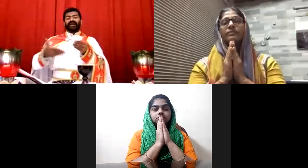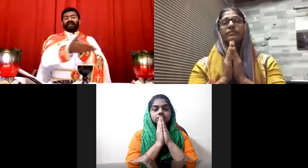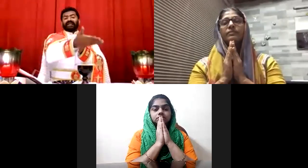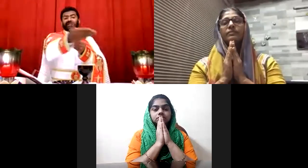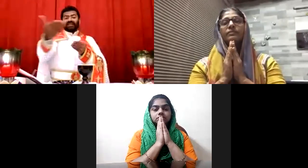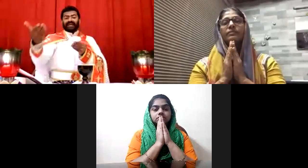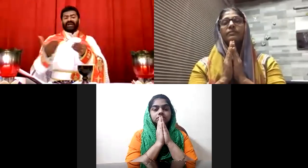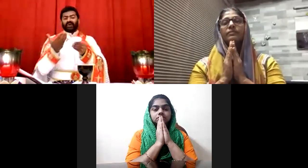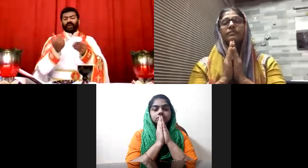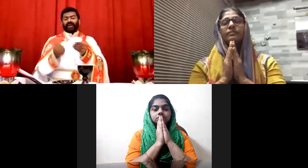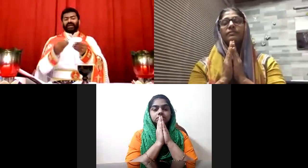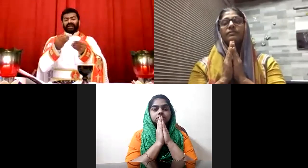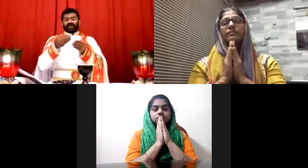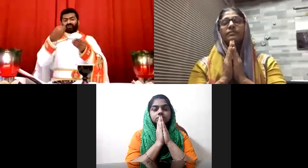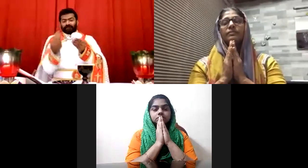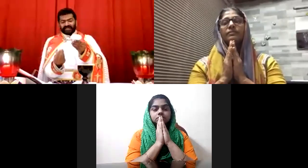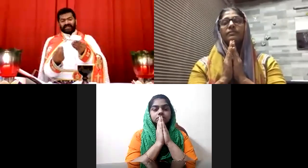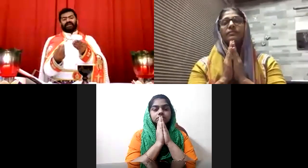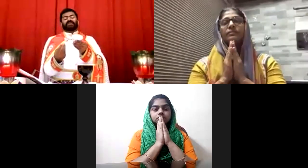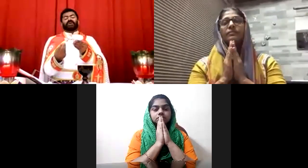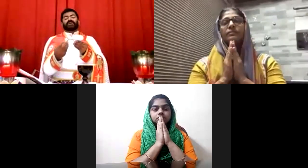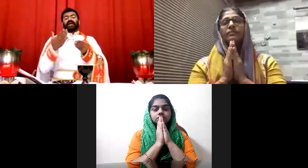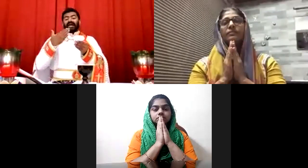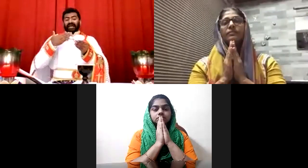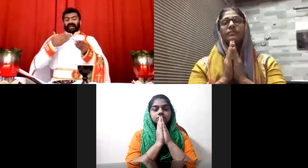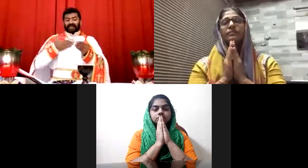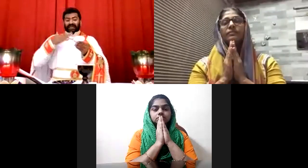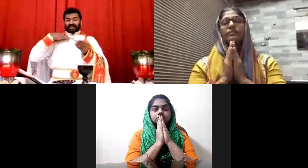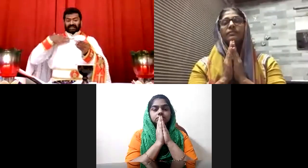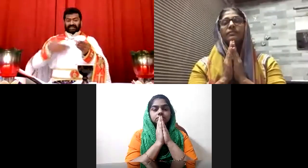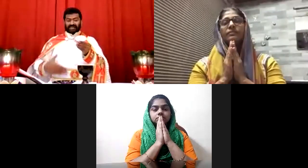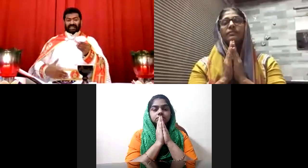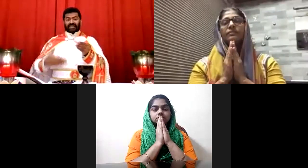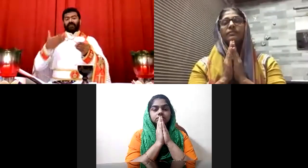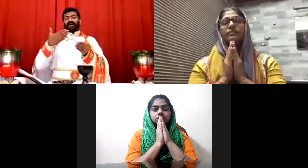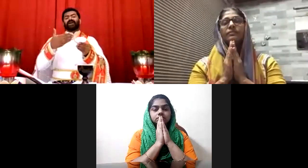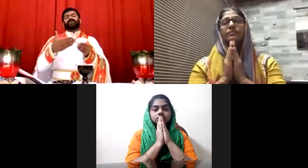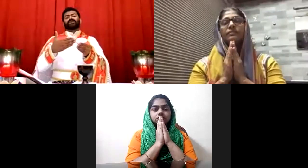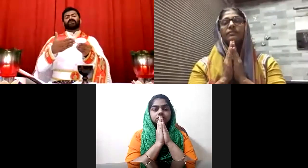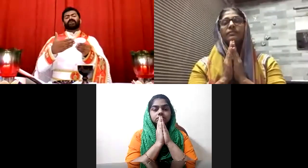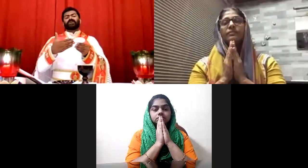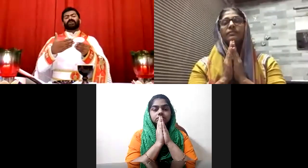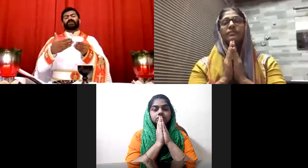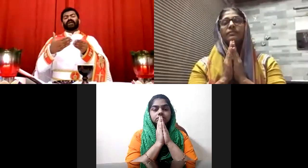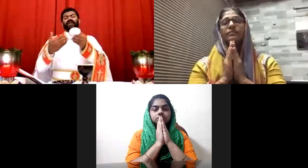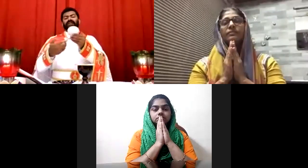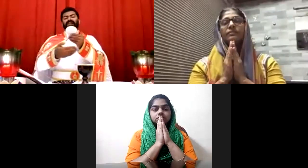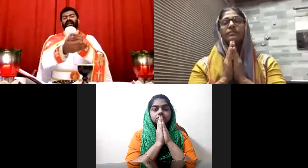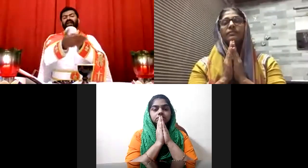പാപമോചനത്തിനായി നിങ്ങൾക്ക് വേണ്ടി വിഭജിക്കപ്പെടുന്ന എന്റെ ശരീരമാകുന്നു.